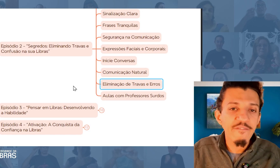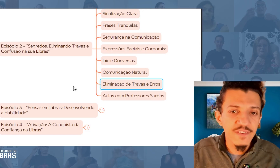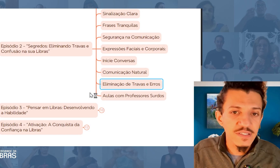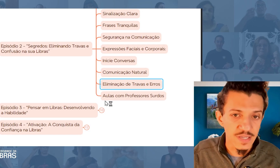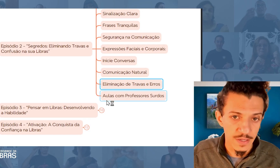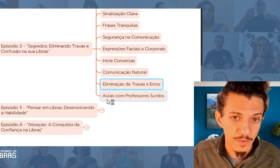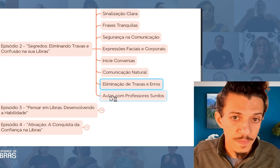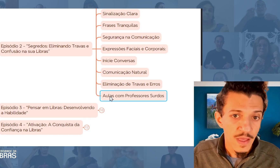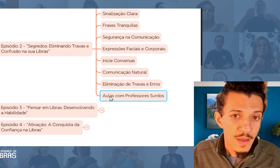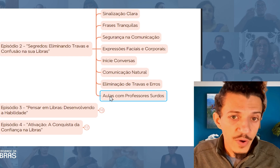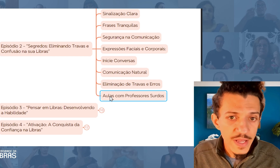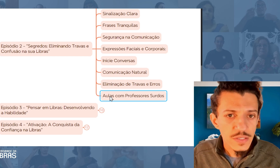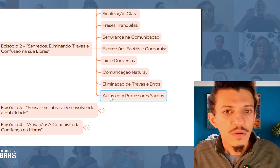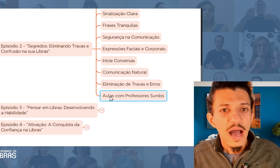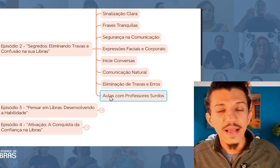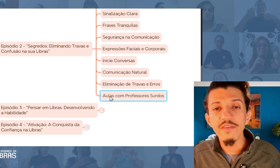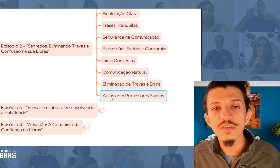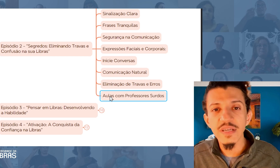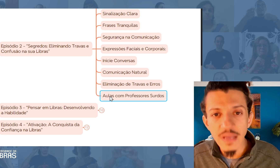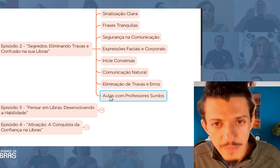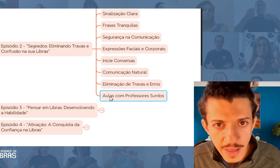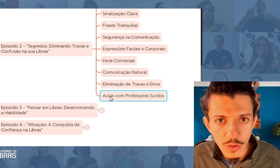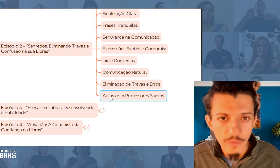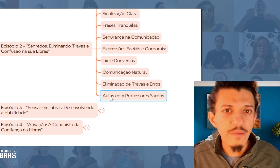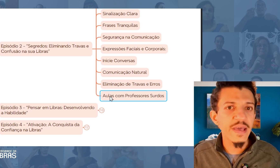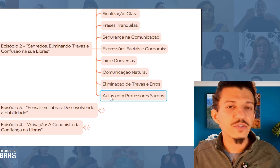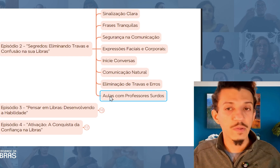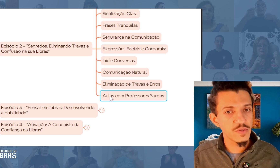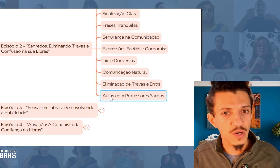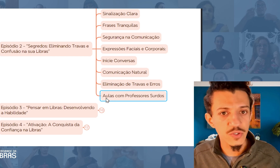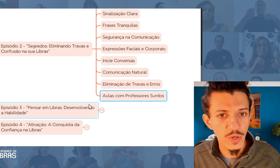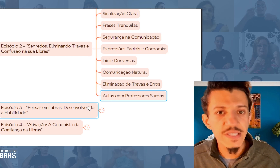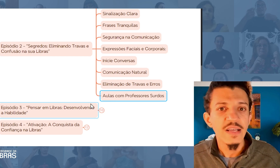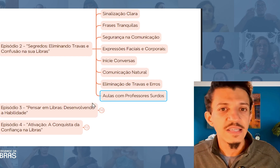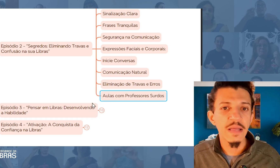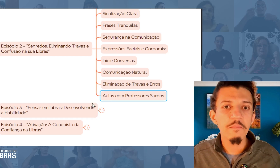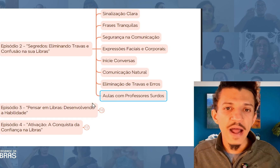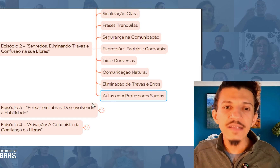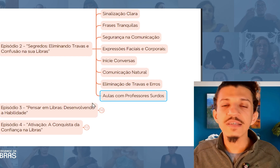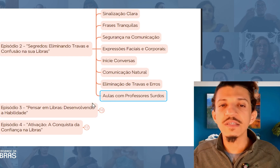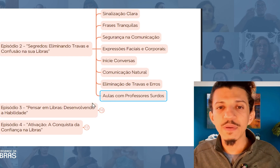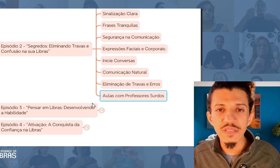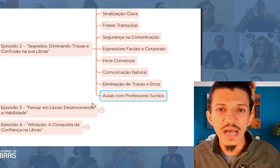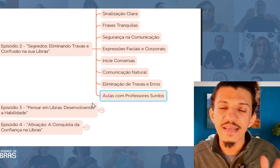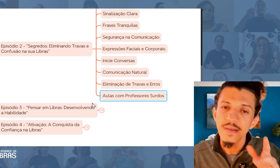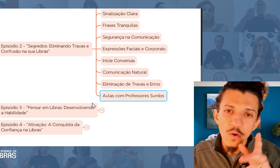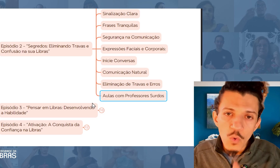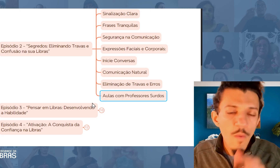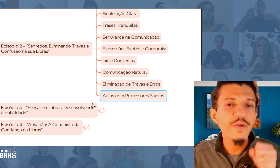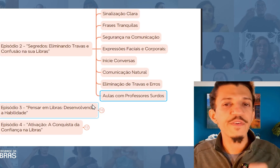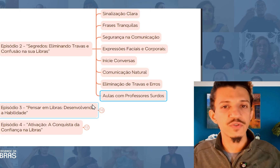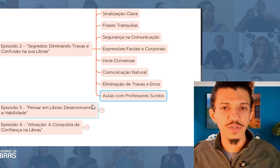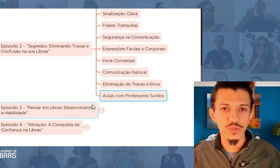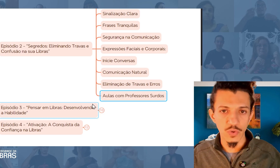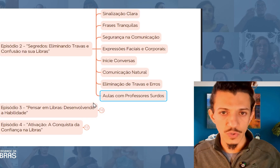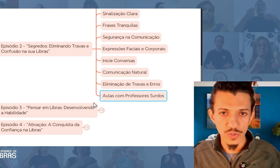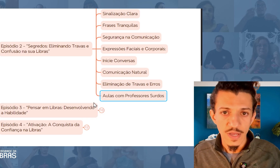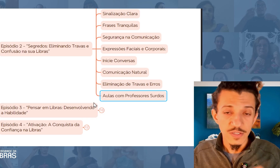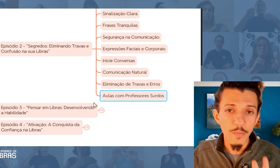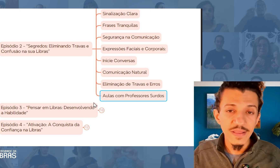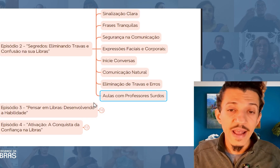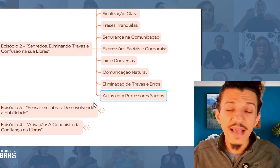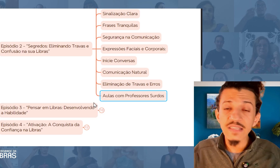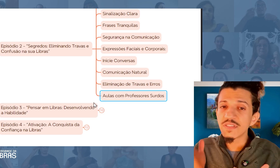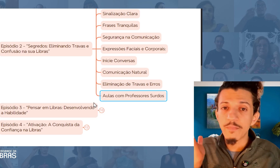vai avançando. Por isso, aqui você também, novamente, no episódio 2, você tem práticas especiais com professores surdos.